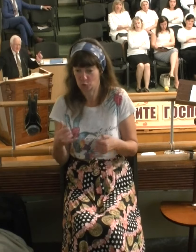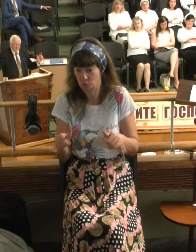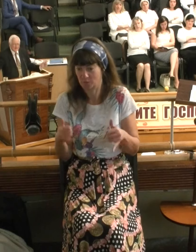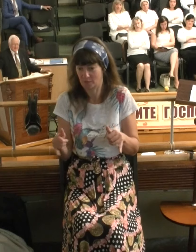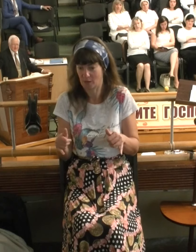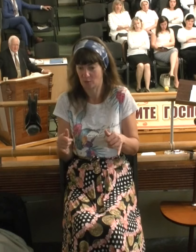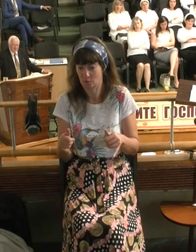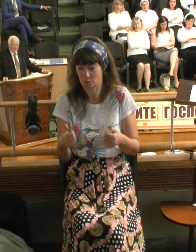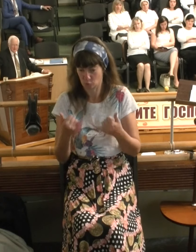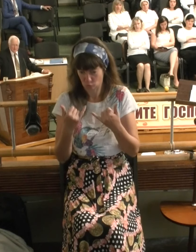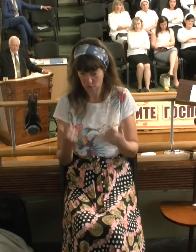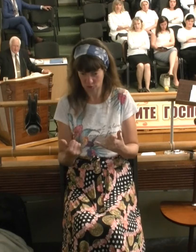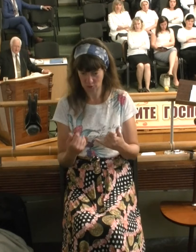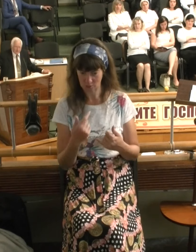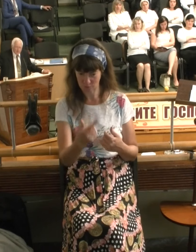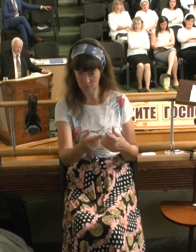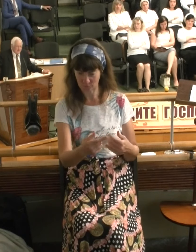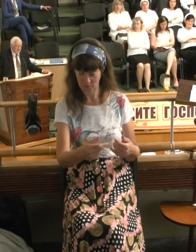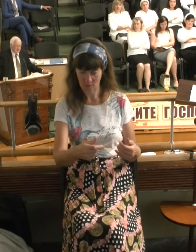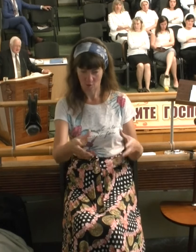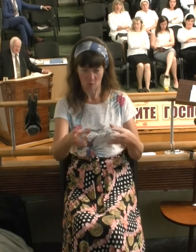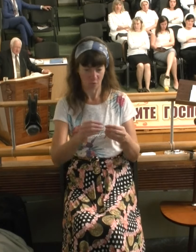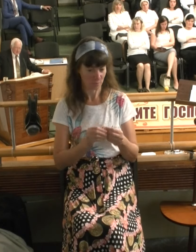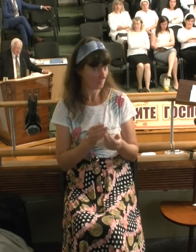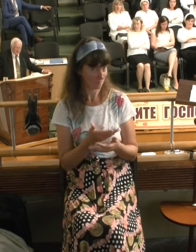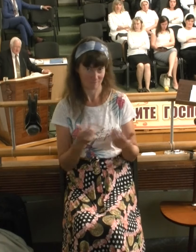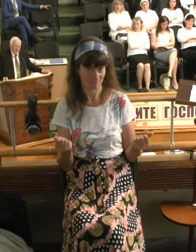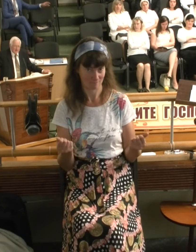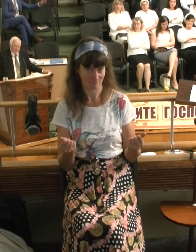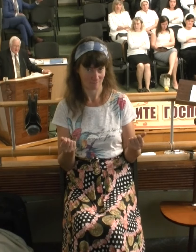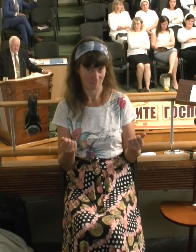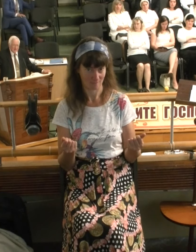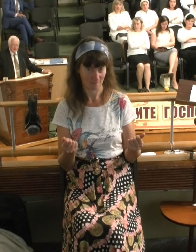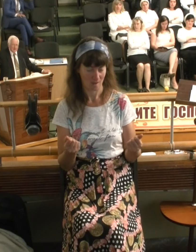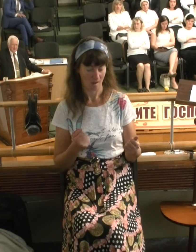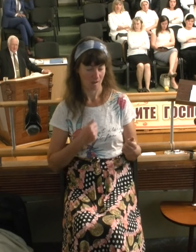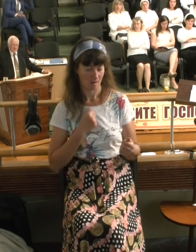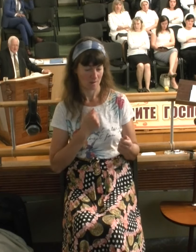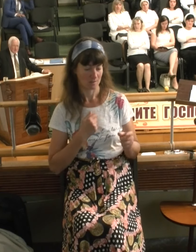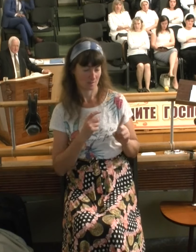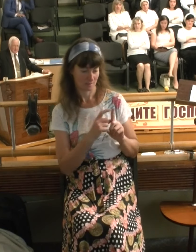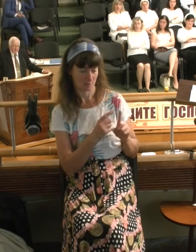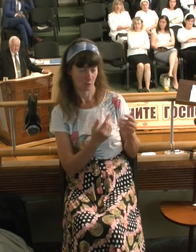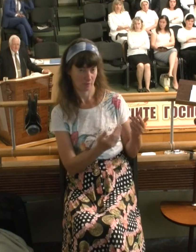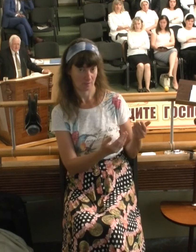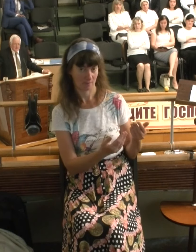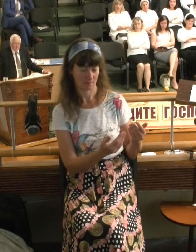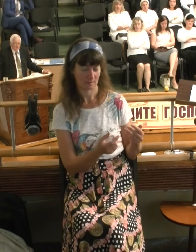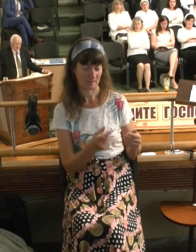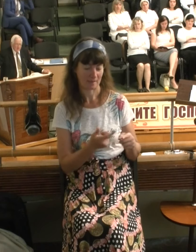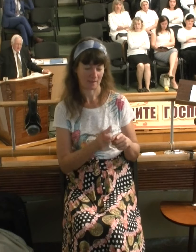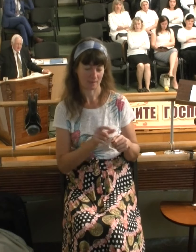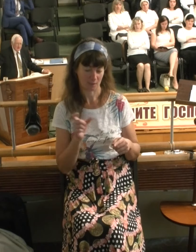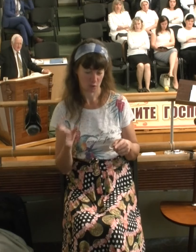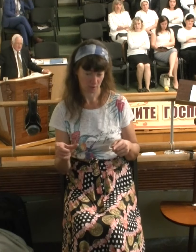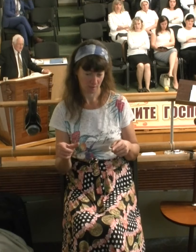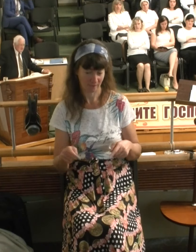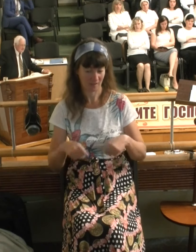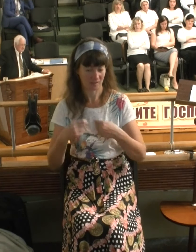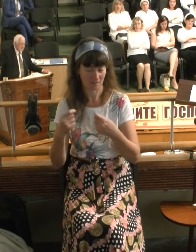не участвуете с ними в том же распутстве и злословия вас? Они дадут ответ имеющему